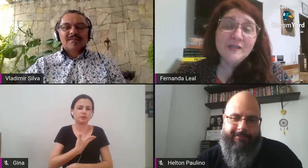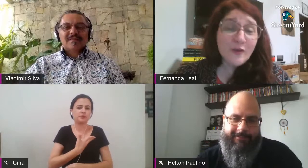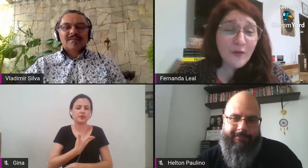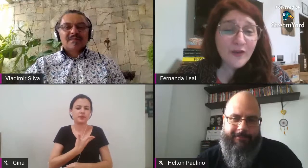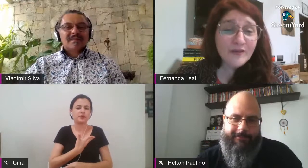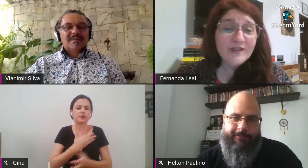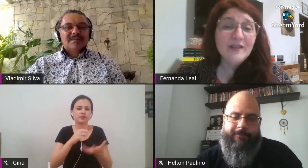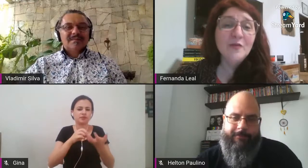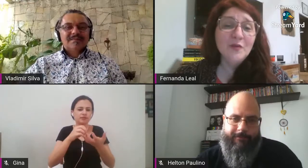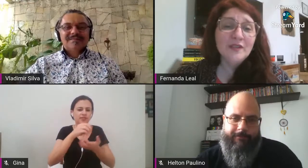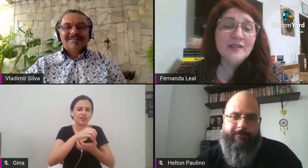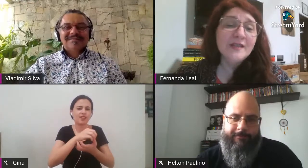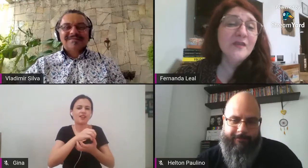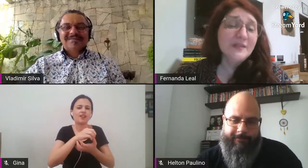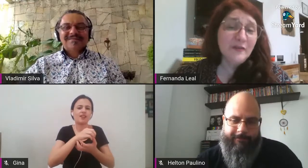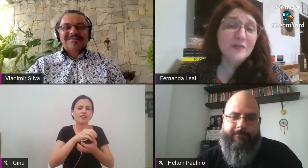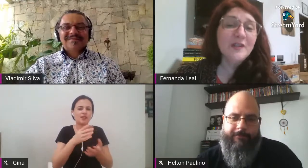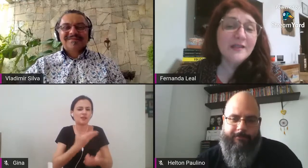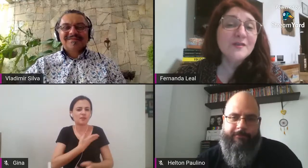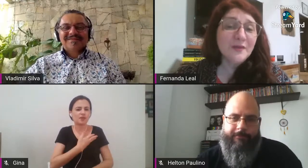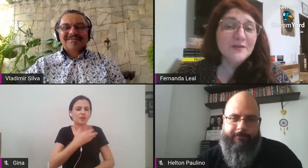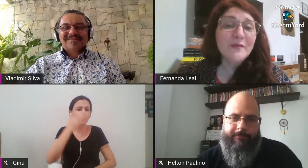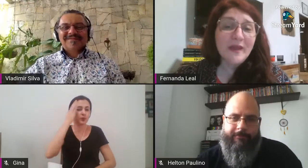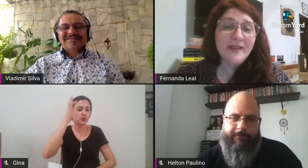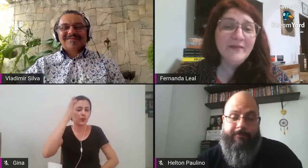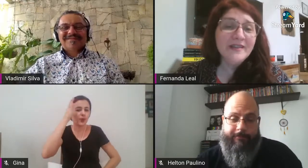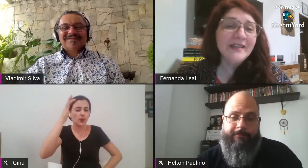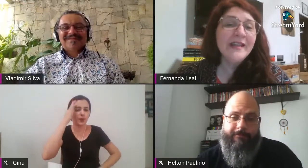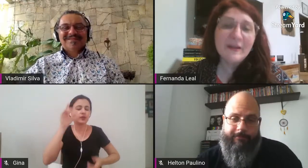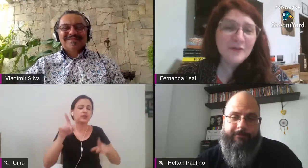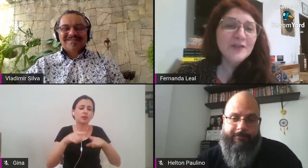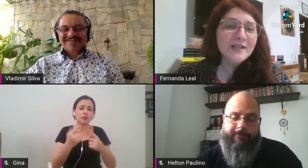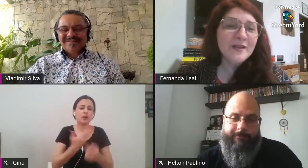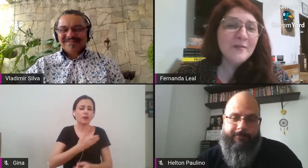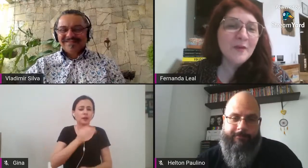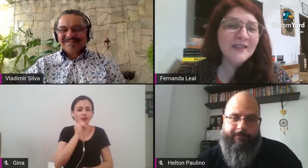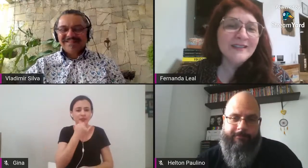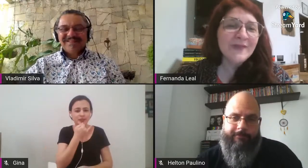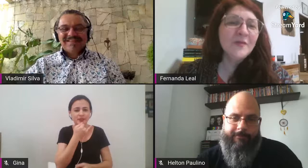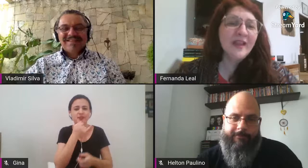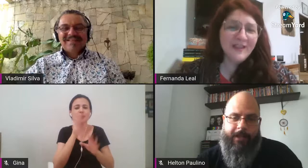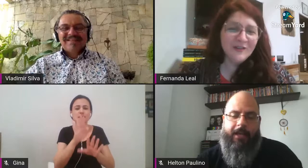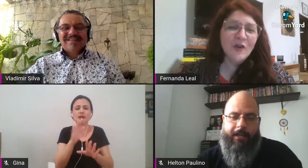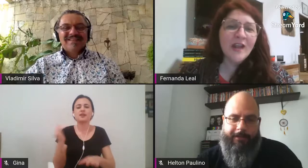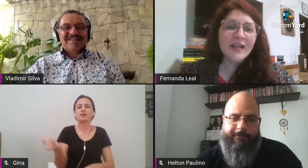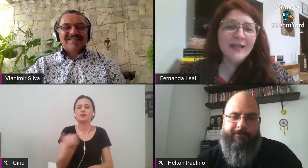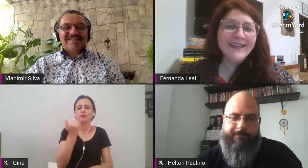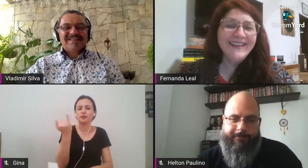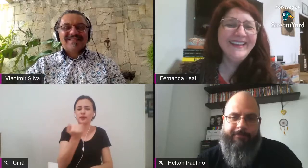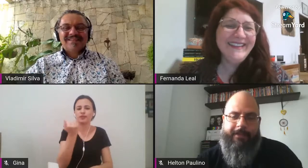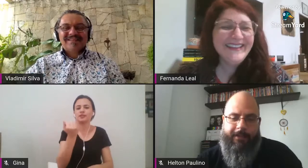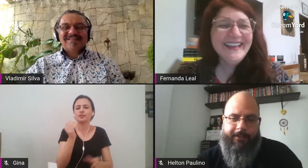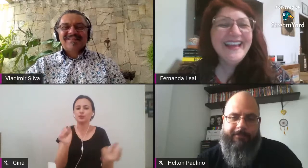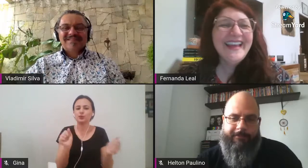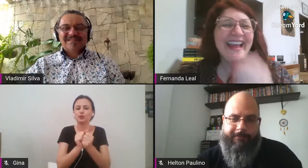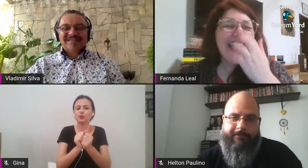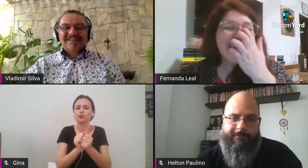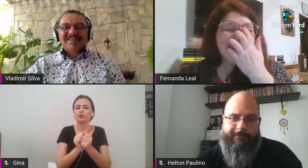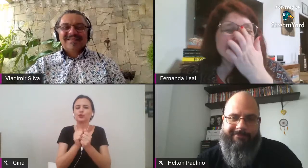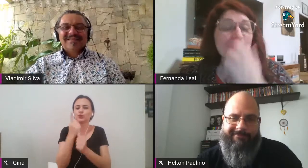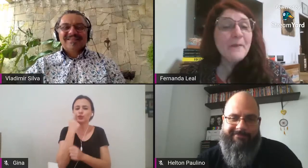de sonhos e de lutas, e às vezes de frustrações também, mas até na frustração é importante ter com quem chorar, né?